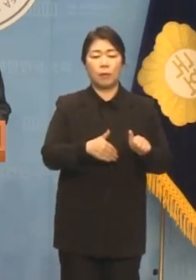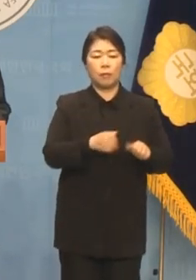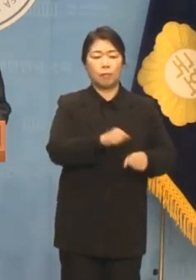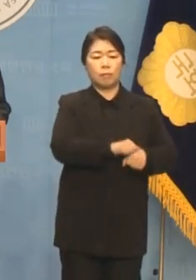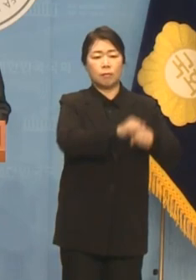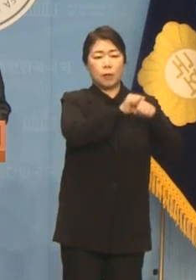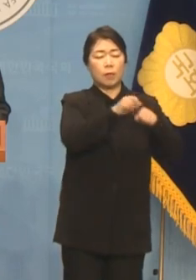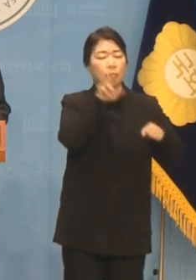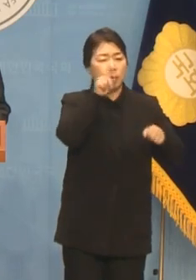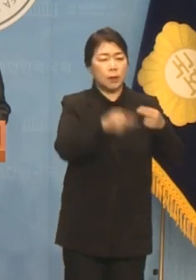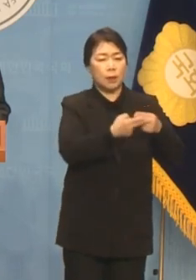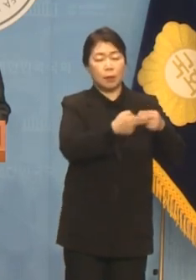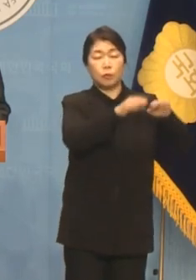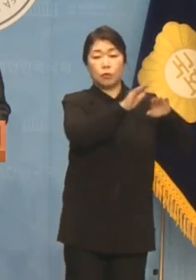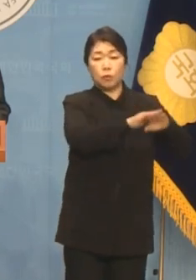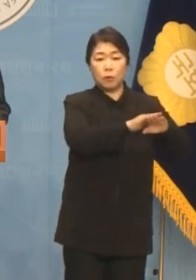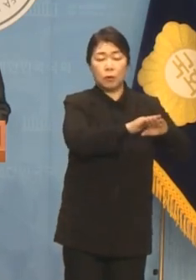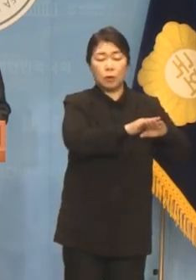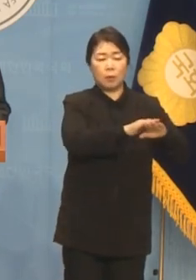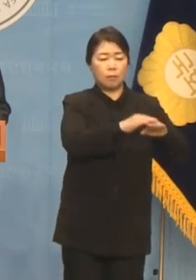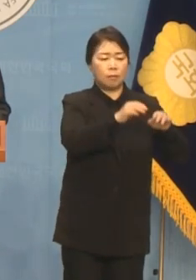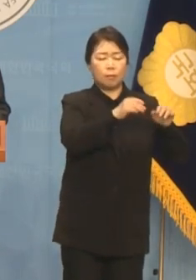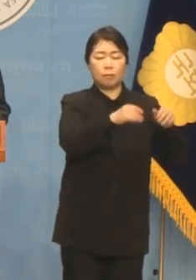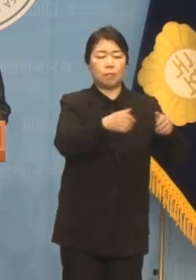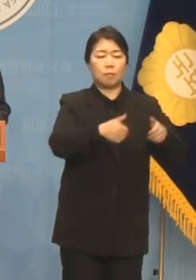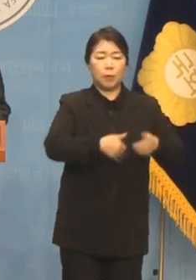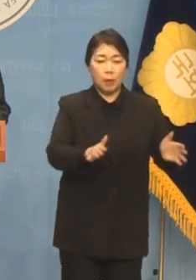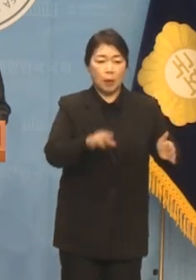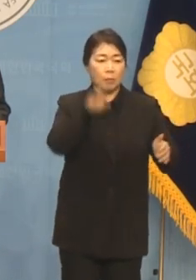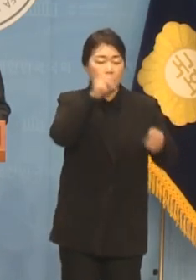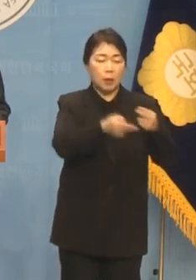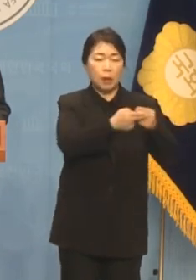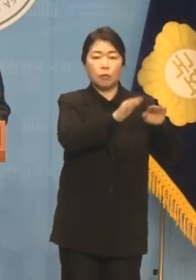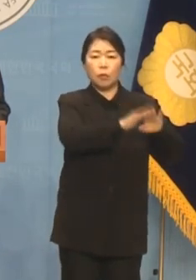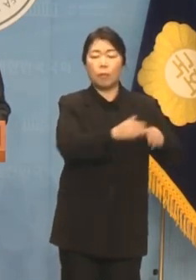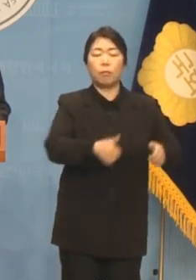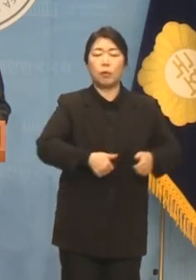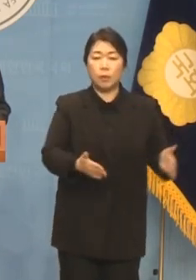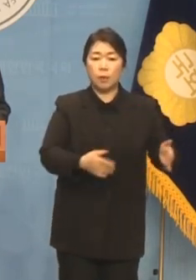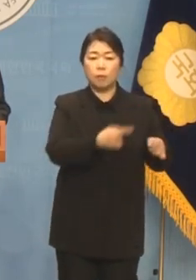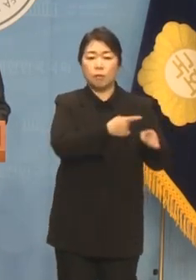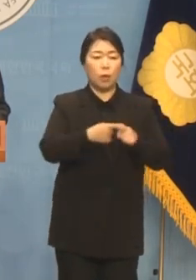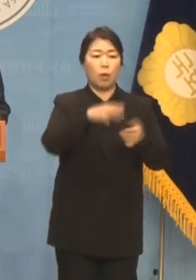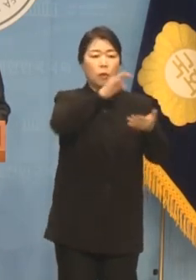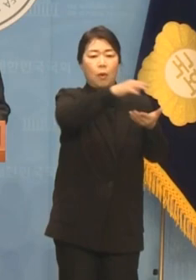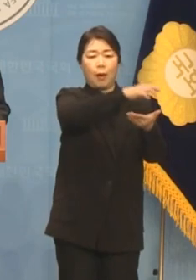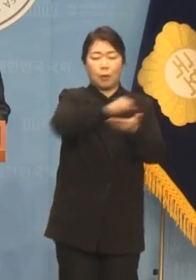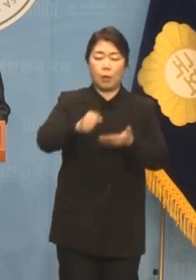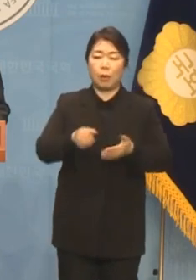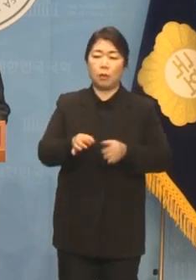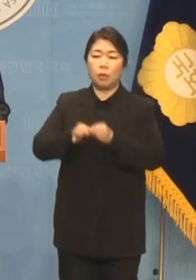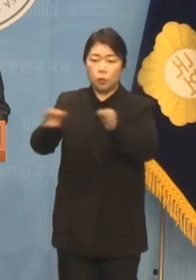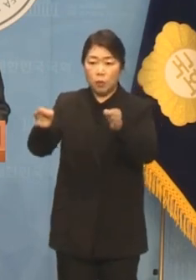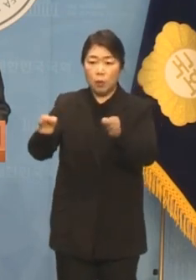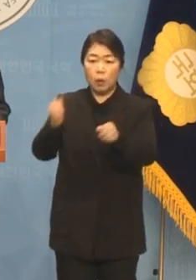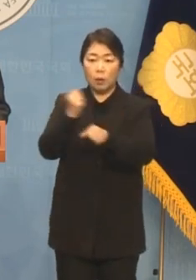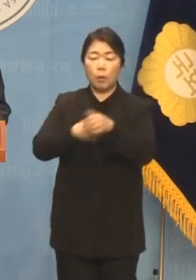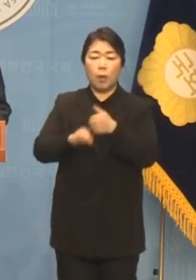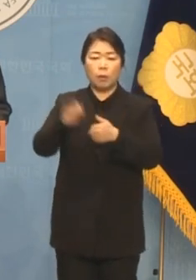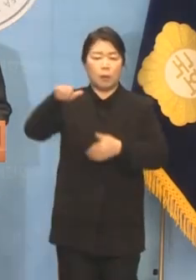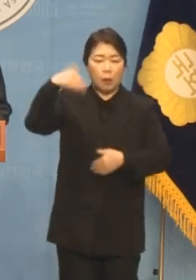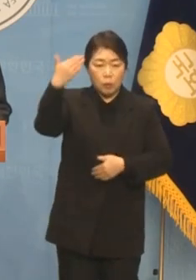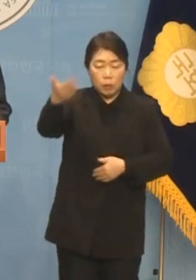지금 청년 세대들과 후대들에게 더미만 물려 없 근시적인